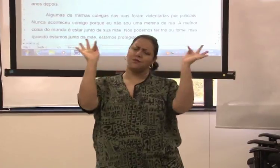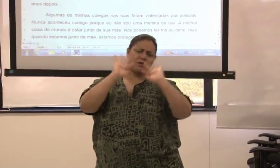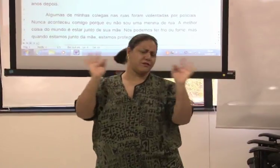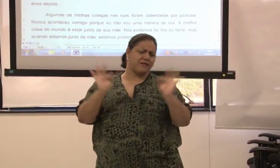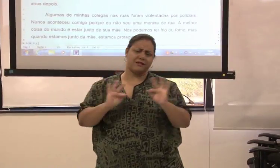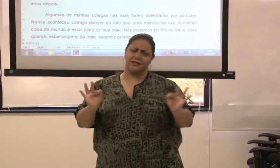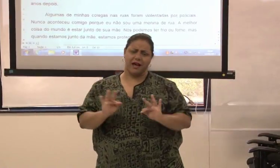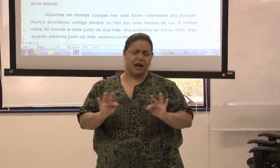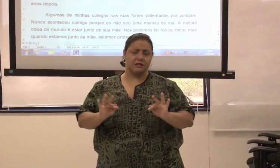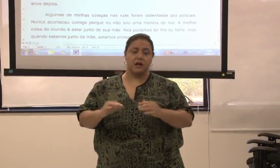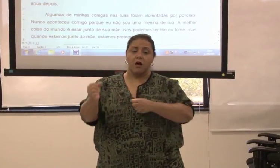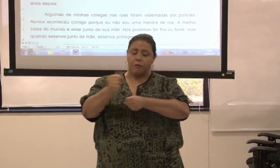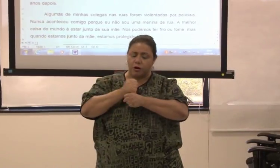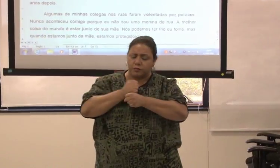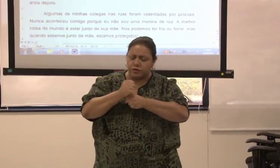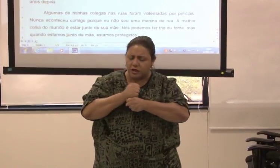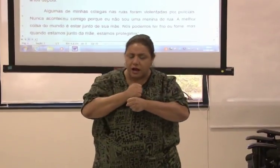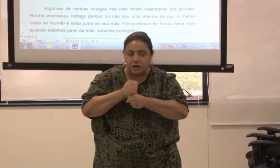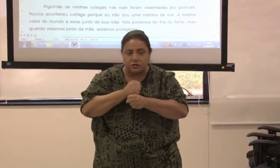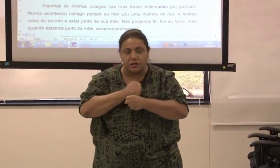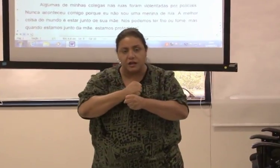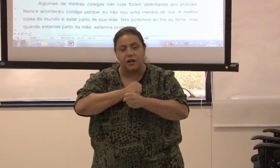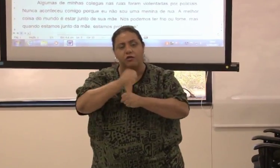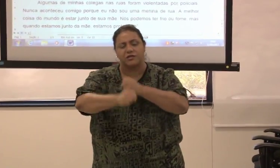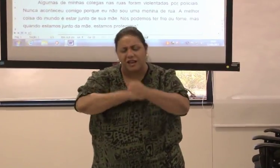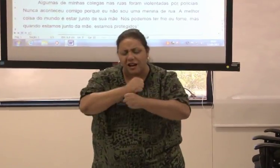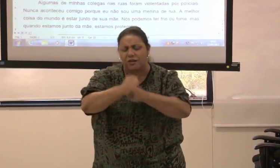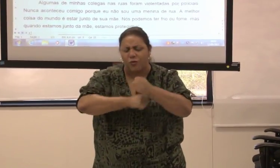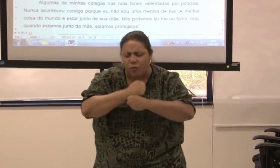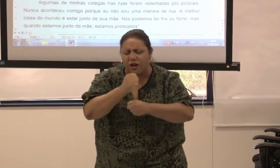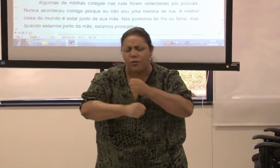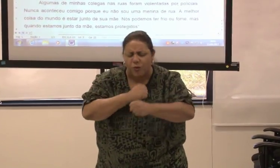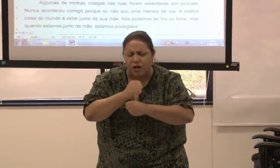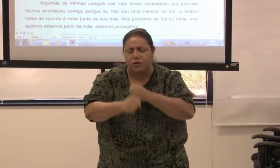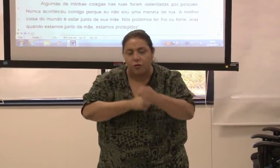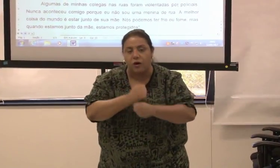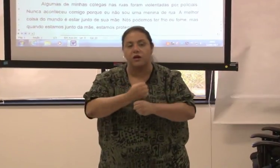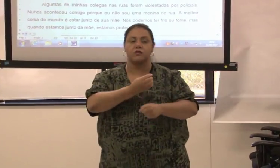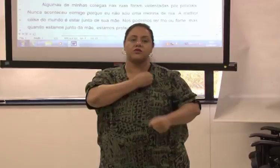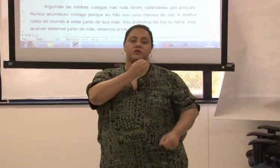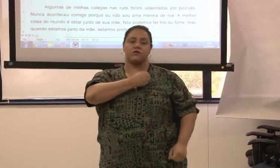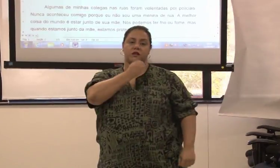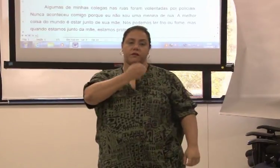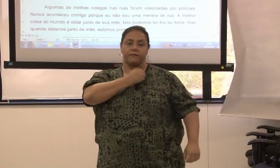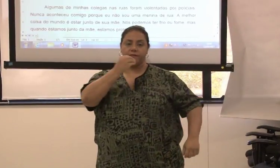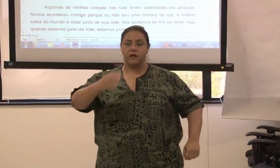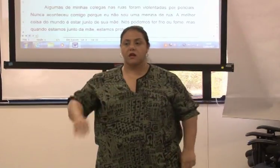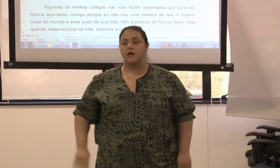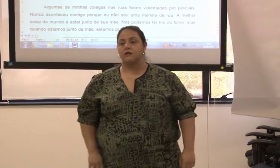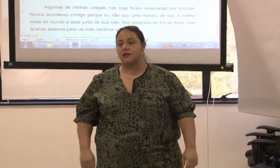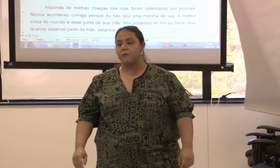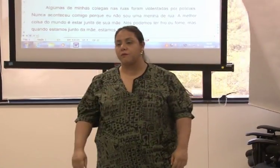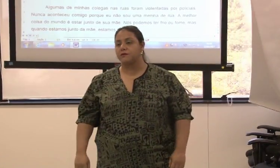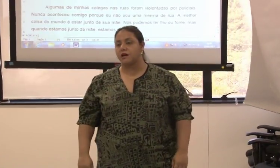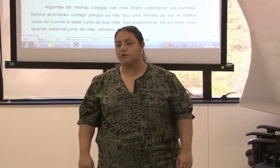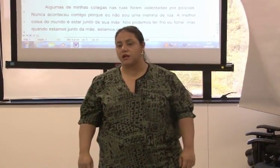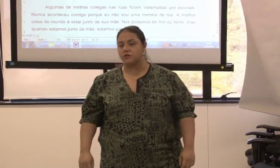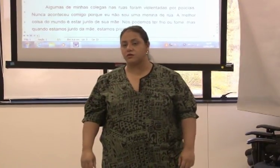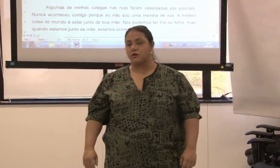muitas felicidades. Posso puxar anos aqui ou fazer ano de vida. Sempre pensar no deítico de um lado